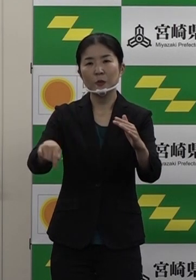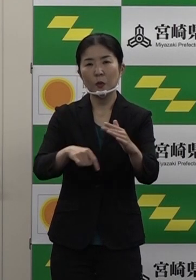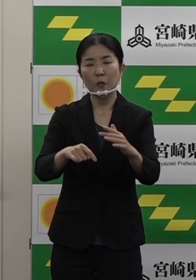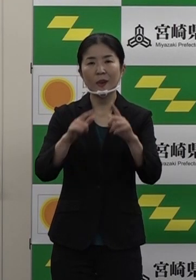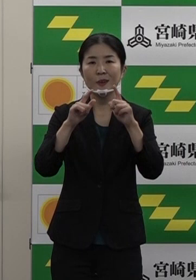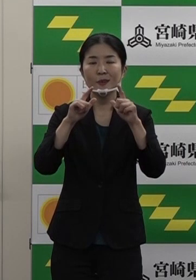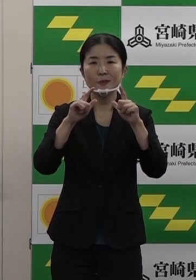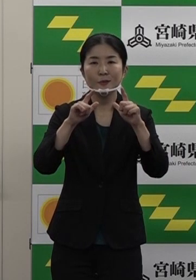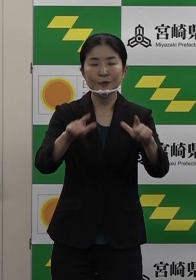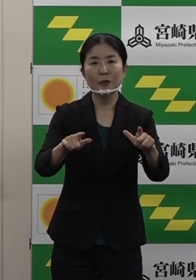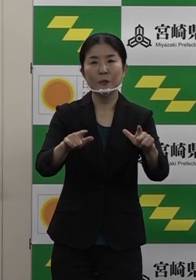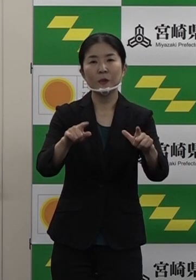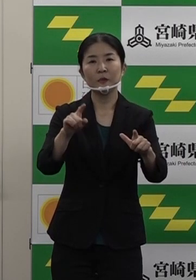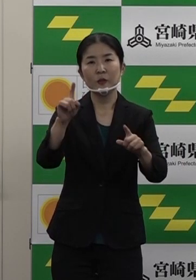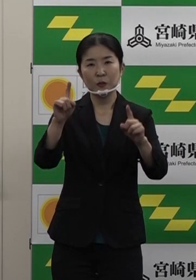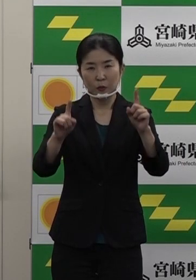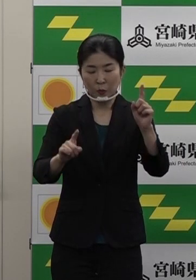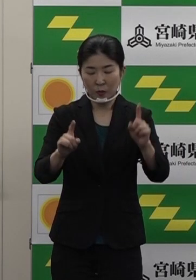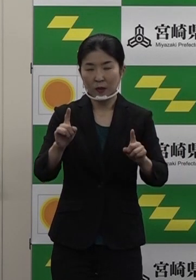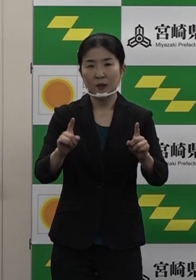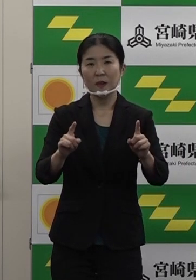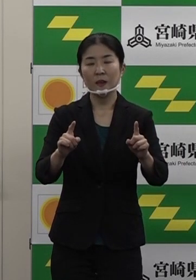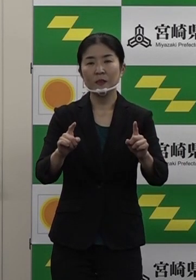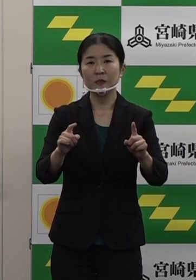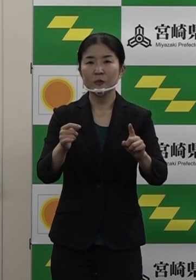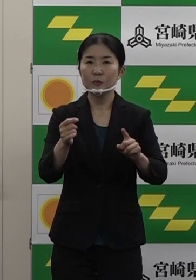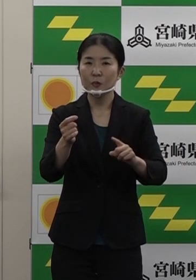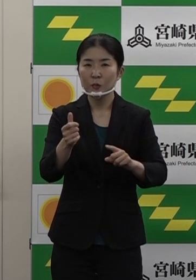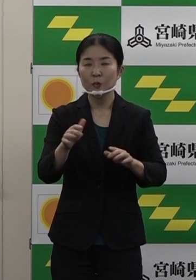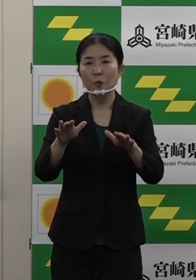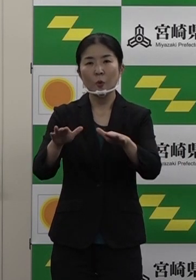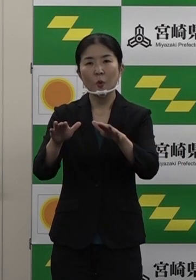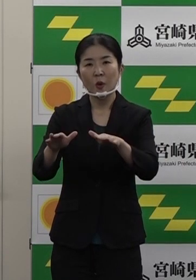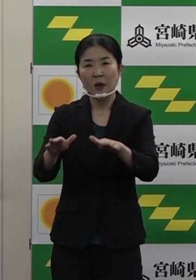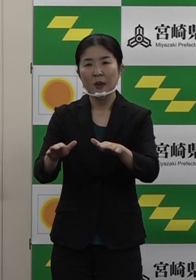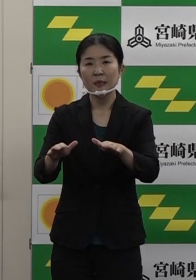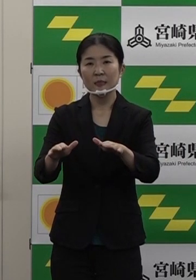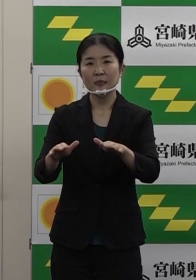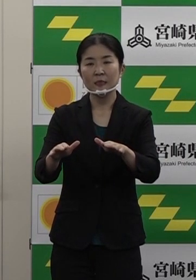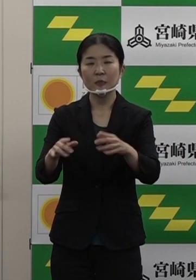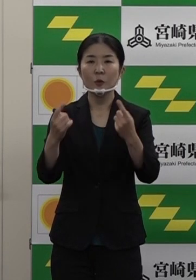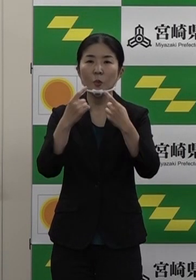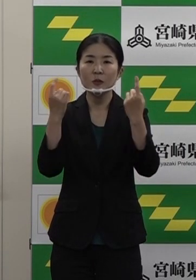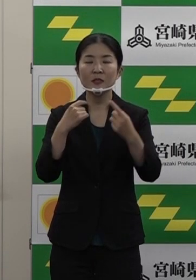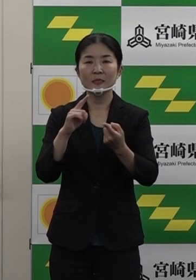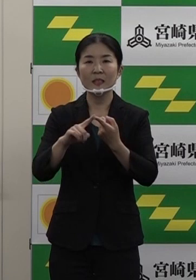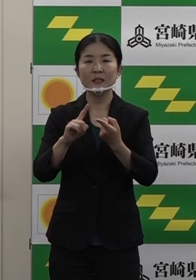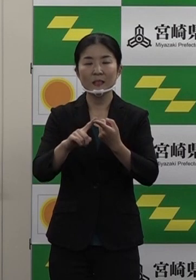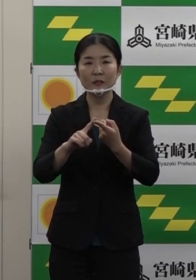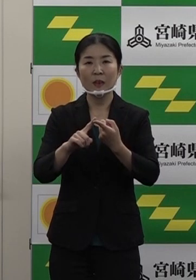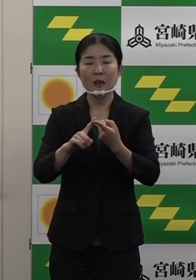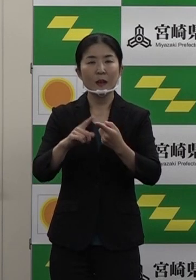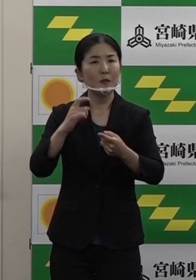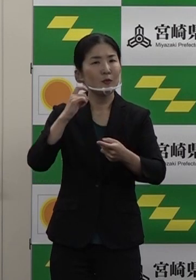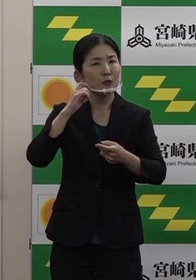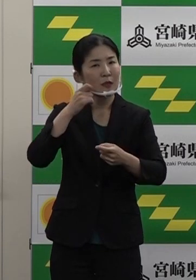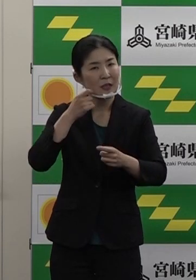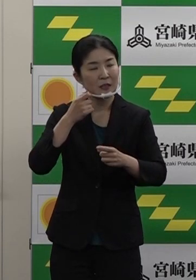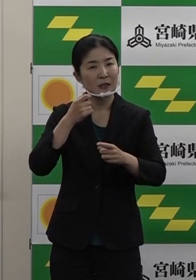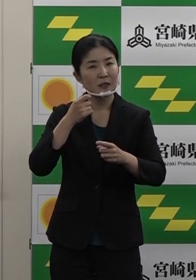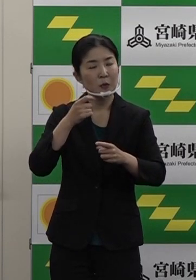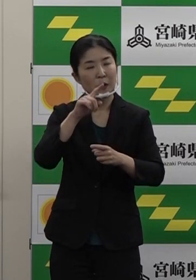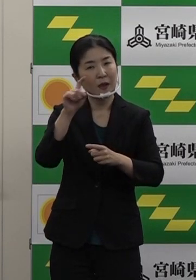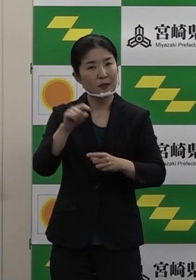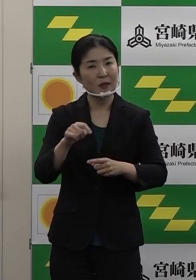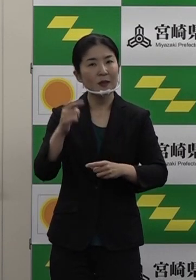のかというところについて、ちょっと今回の見てますと個人的には少し難しいなと感じた